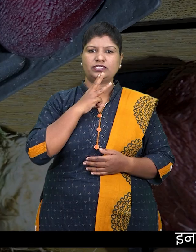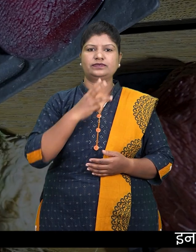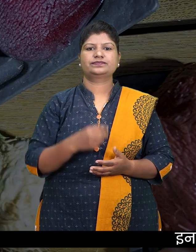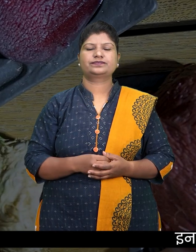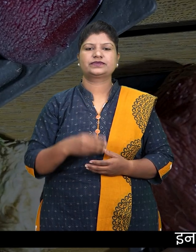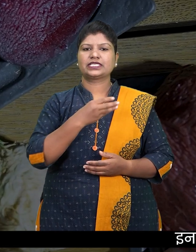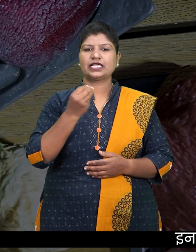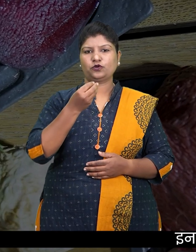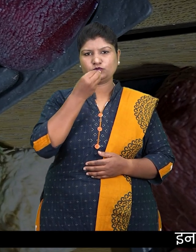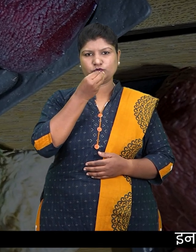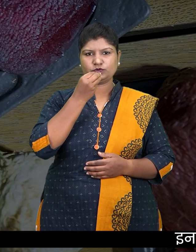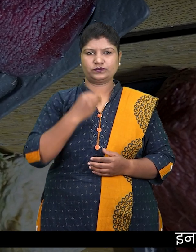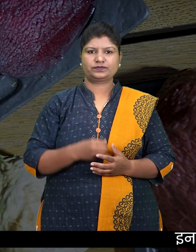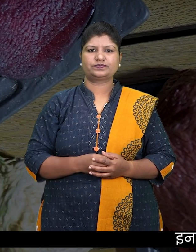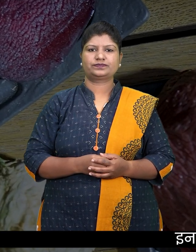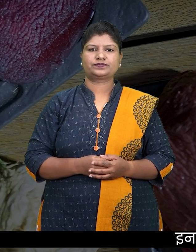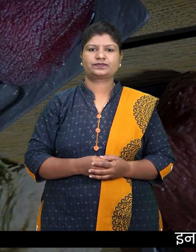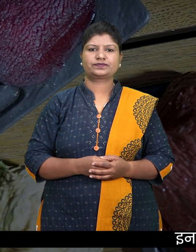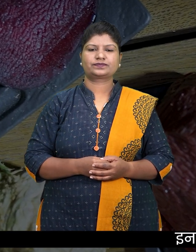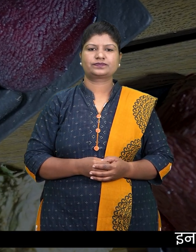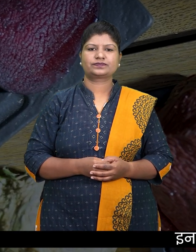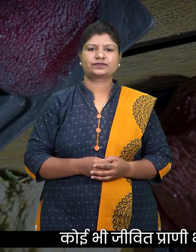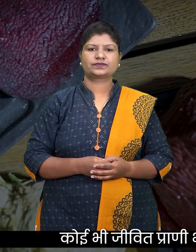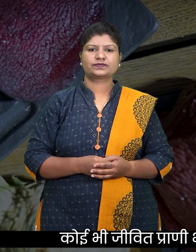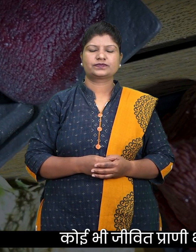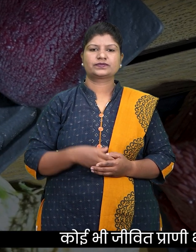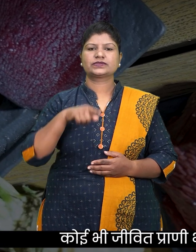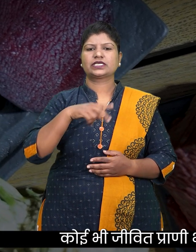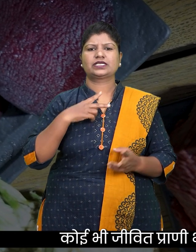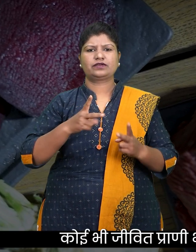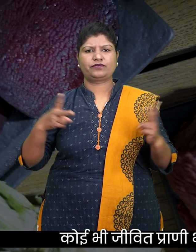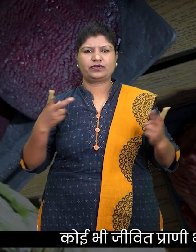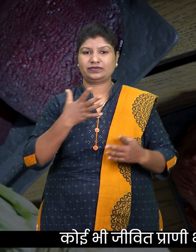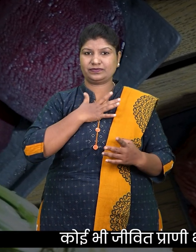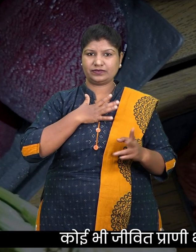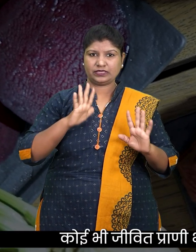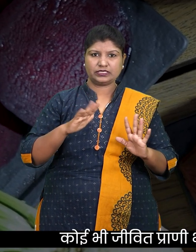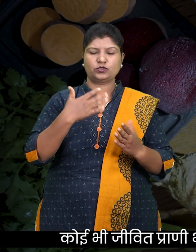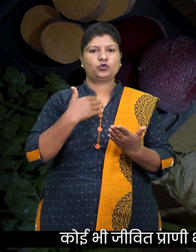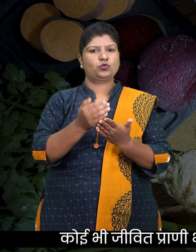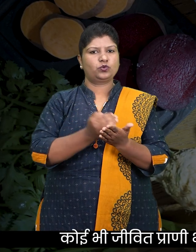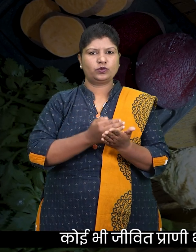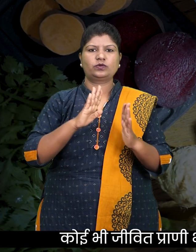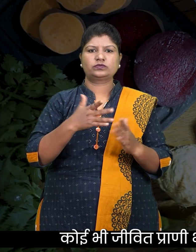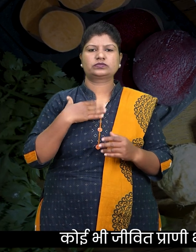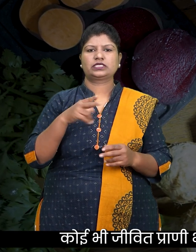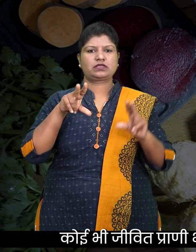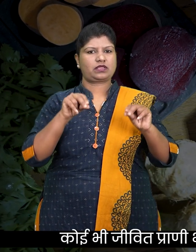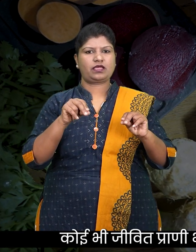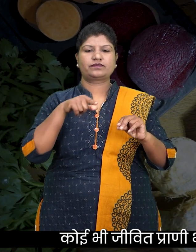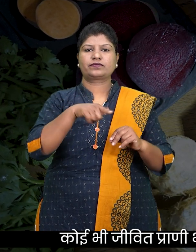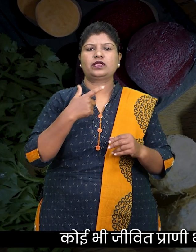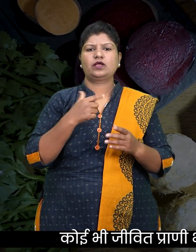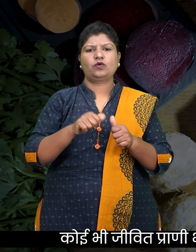पानी और भोजन शामिल है। कोई भी जीवित प्राणी भोजन के बिना लंबे